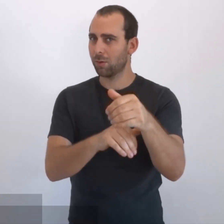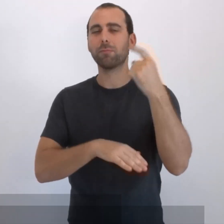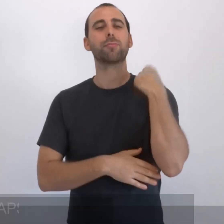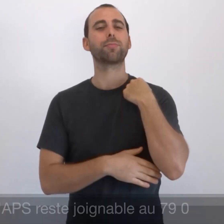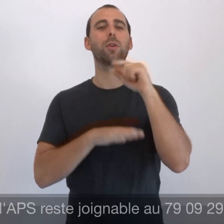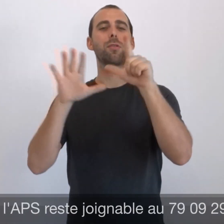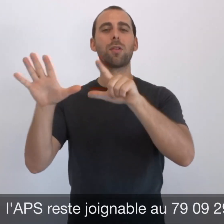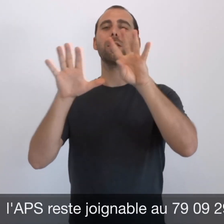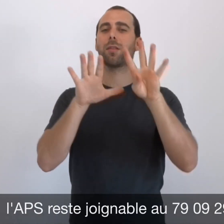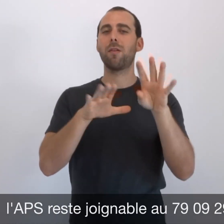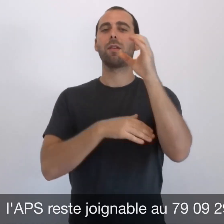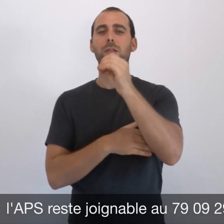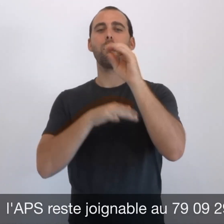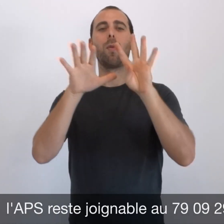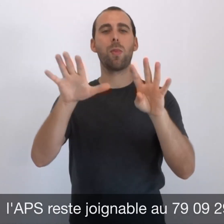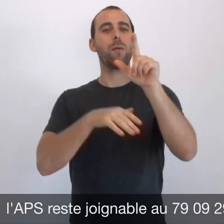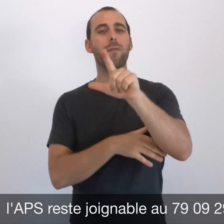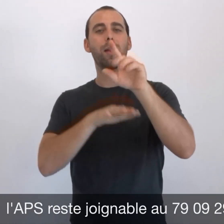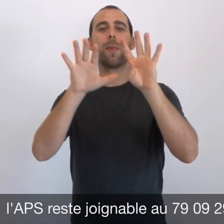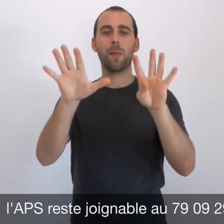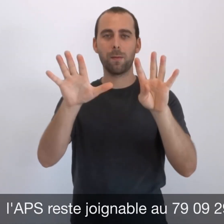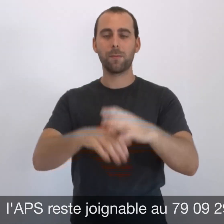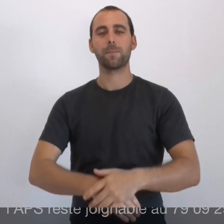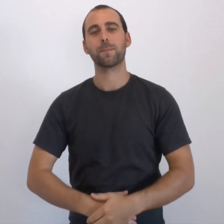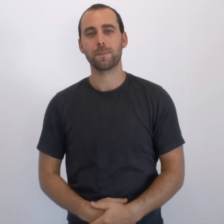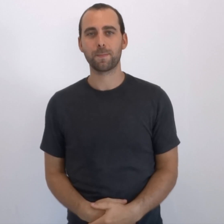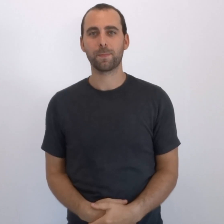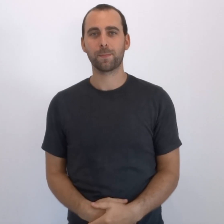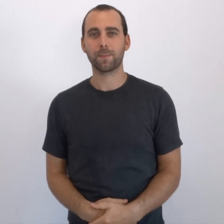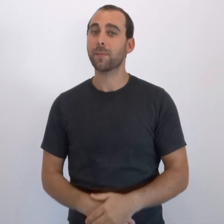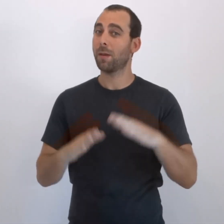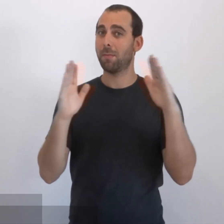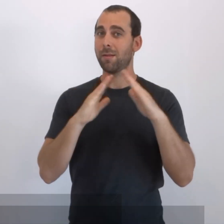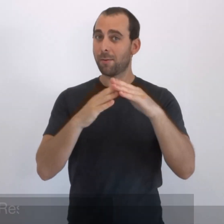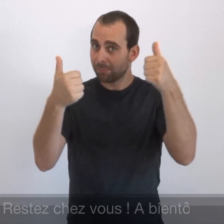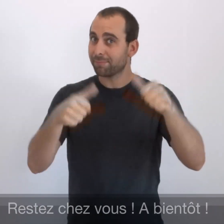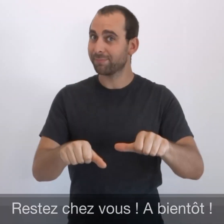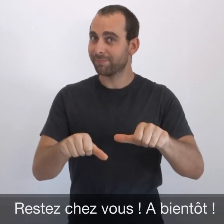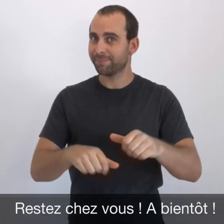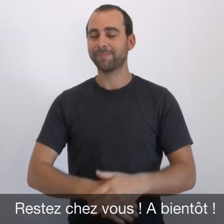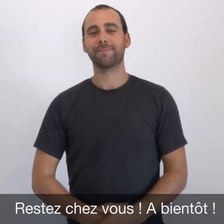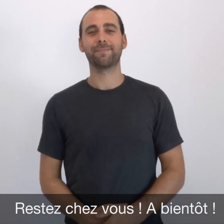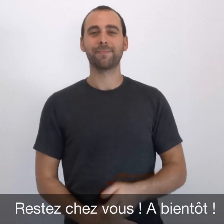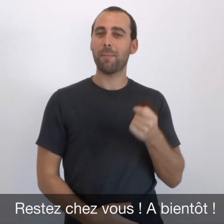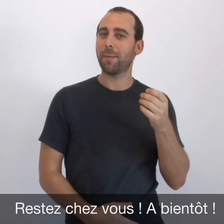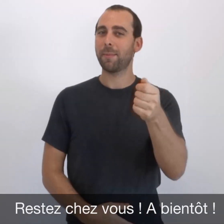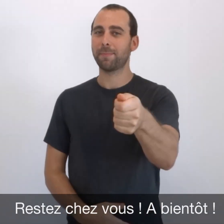l'APS reste joignable au 79 09 29. Restez chez vous, à bientôt!